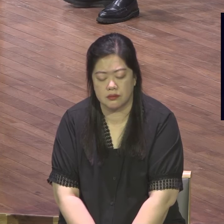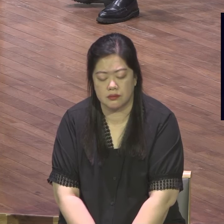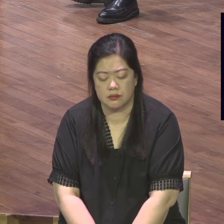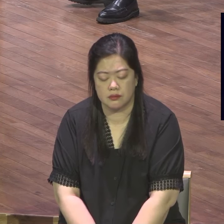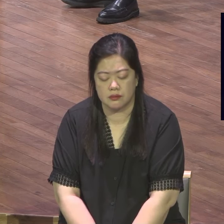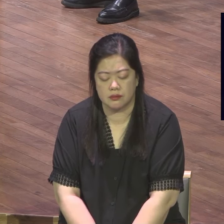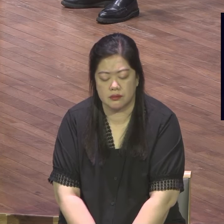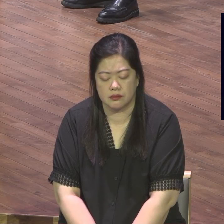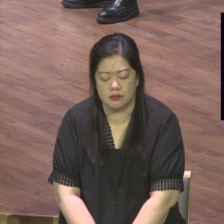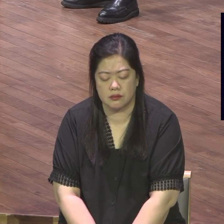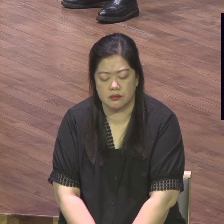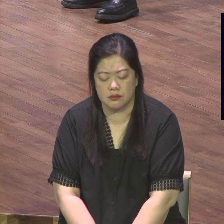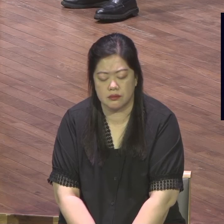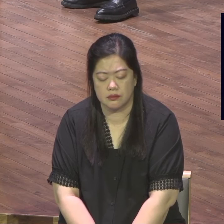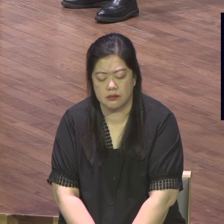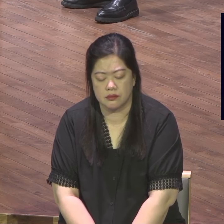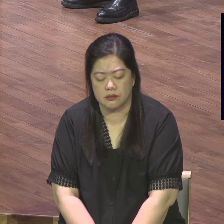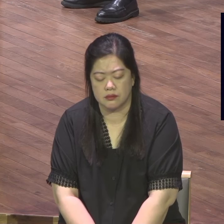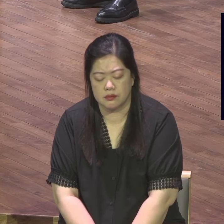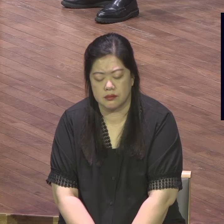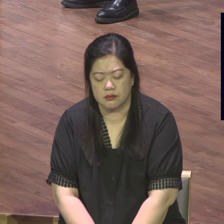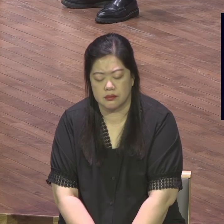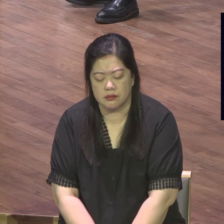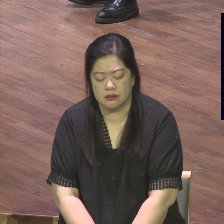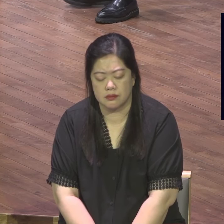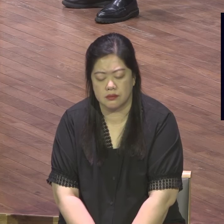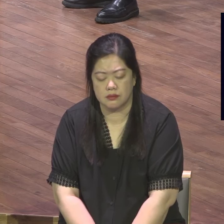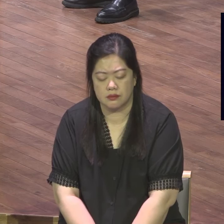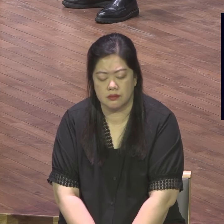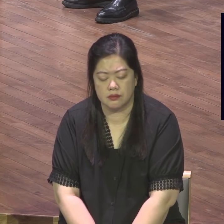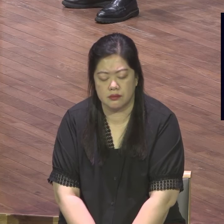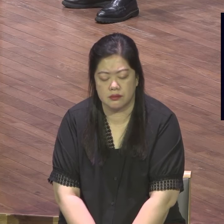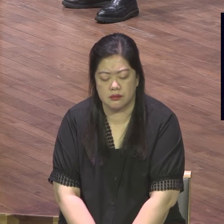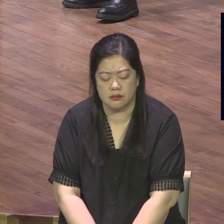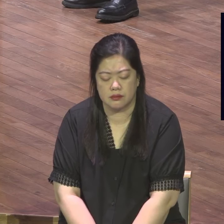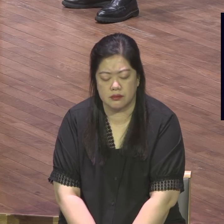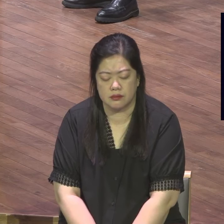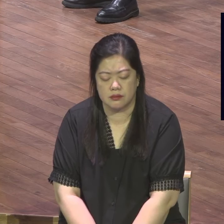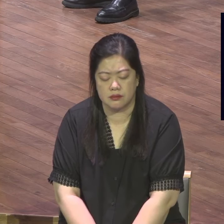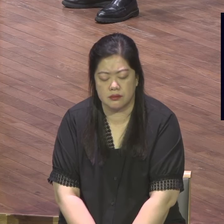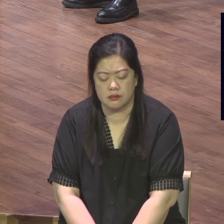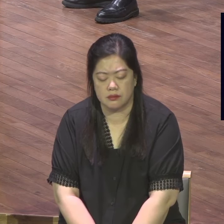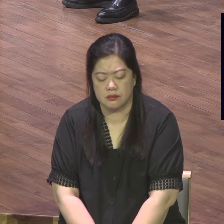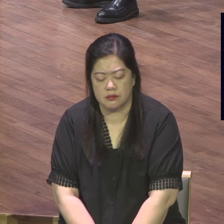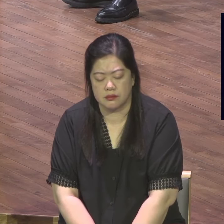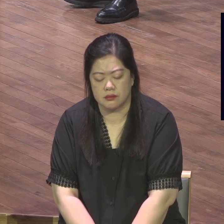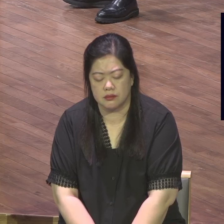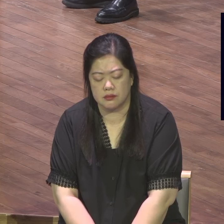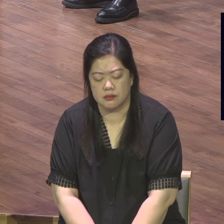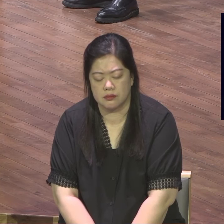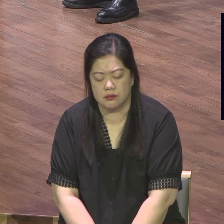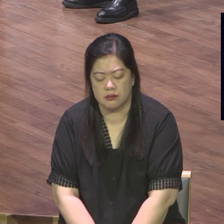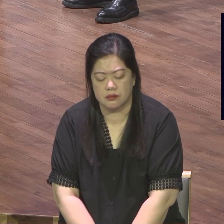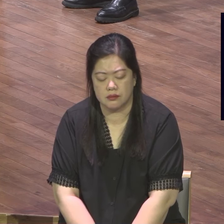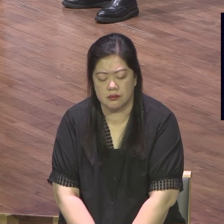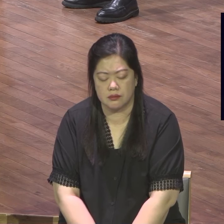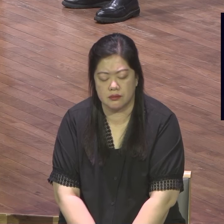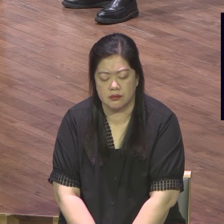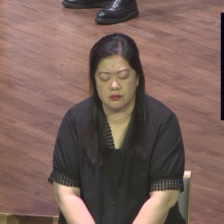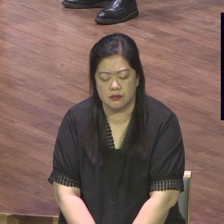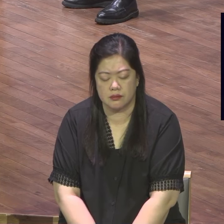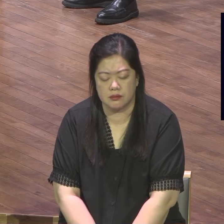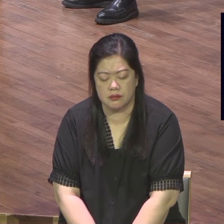예비 발견되게 도와주셨으며 하나님의 수련 능력으로 교육할 수 있는 약복만과 일꾼은 하나님